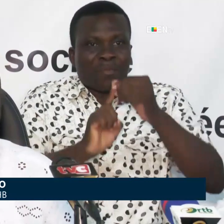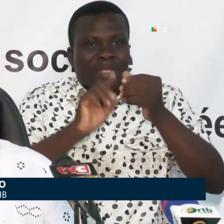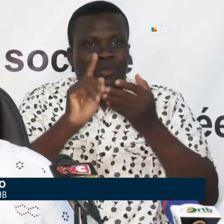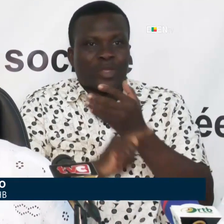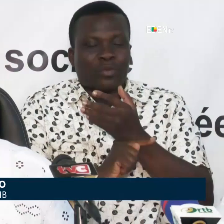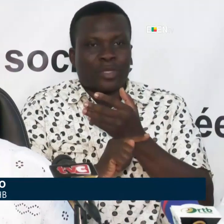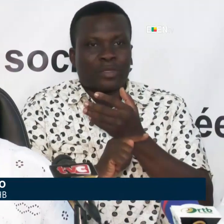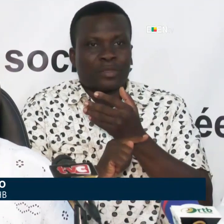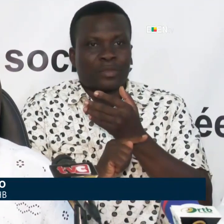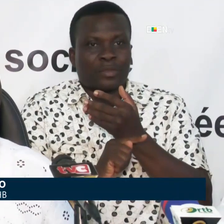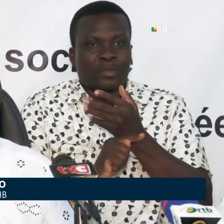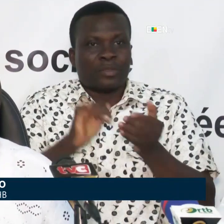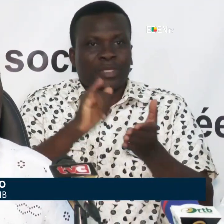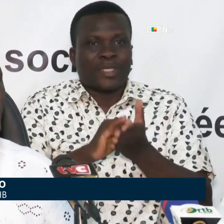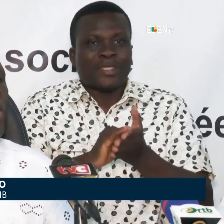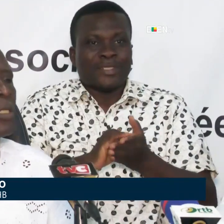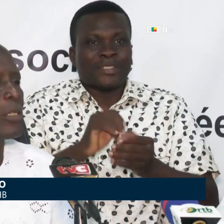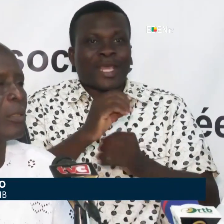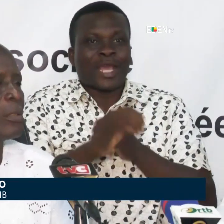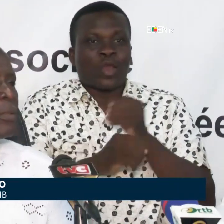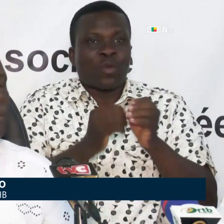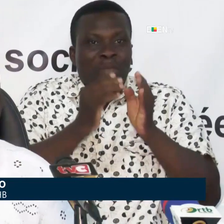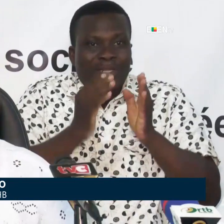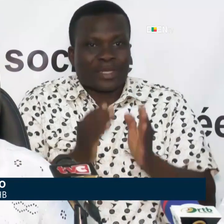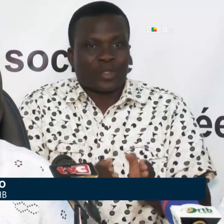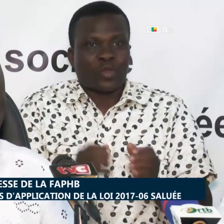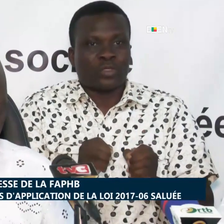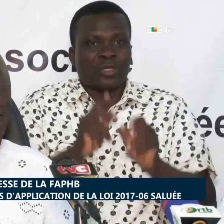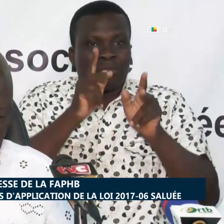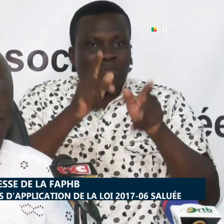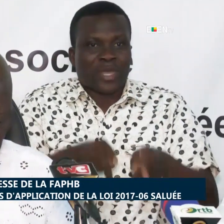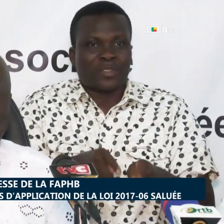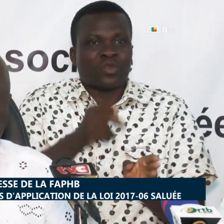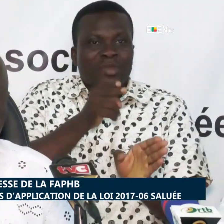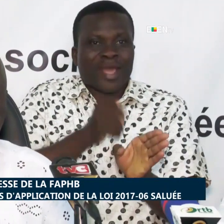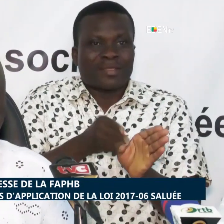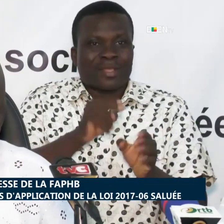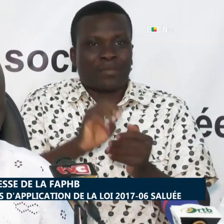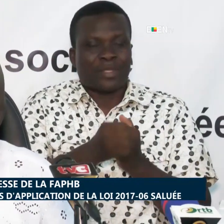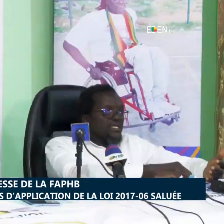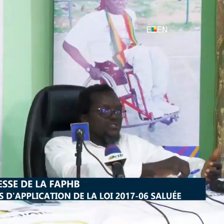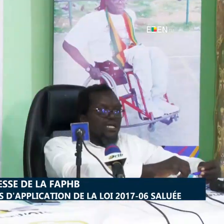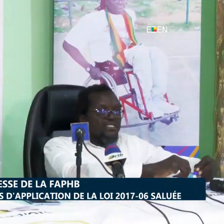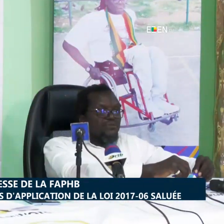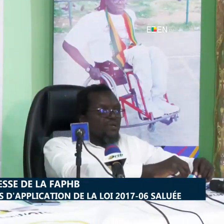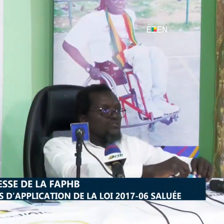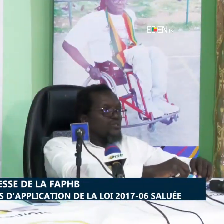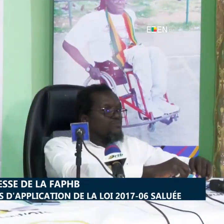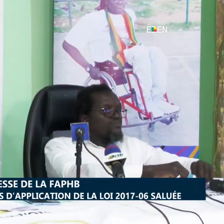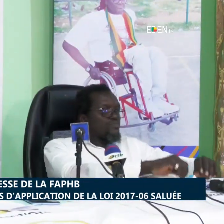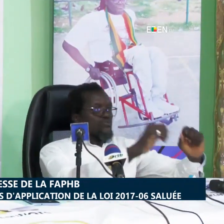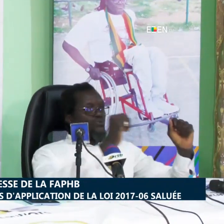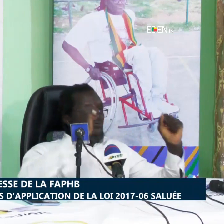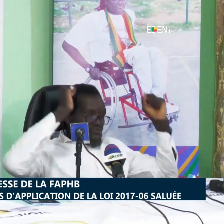particulièrement ses compatriotes, personnes handicapées. À l'occasion de